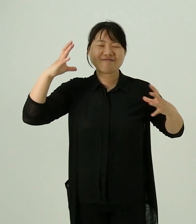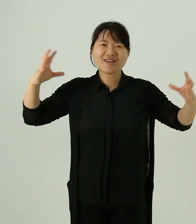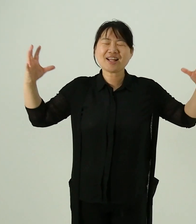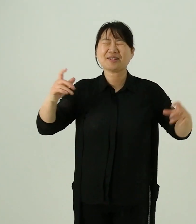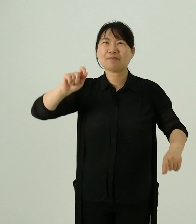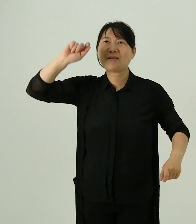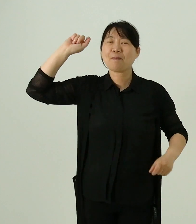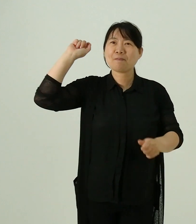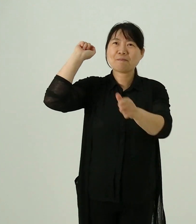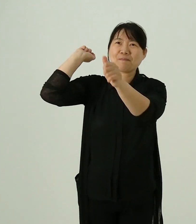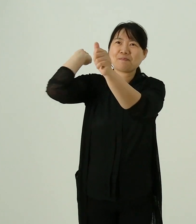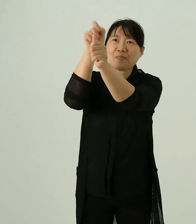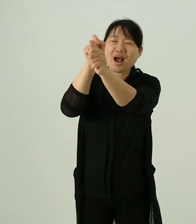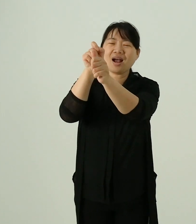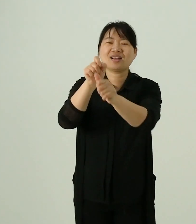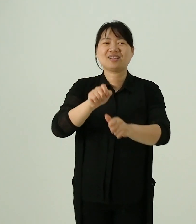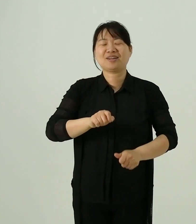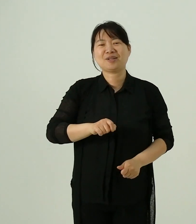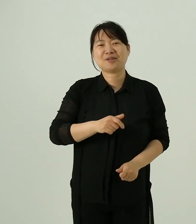예?